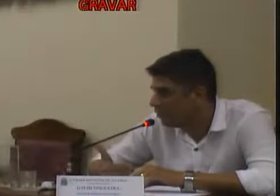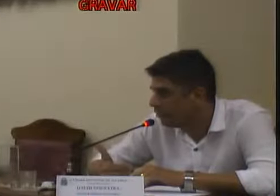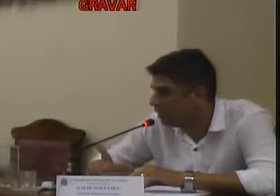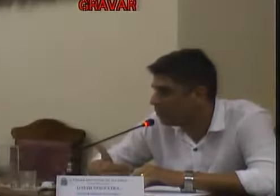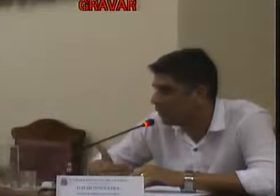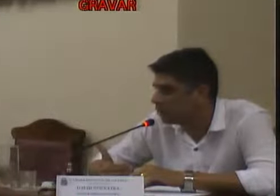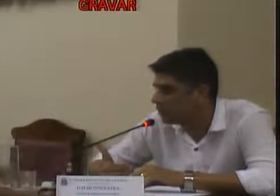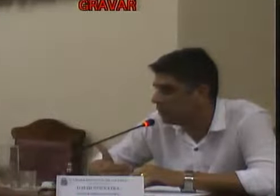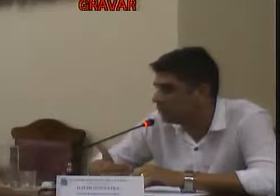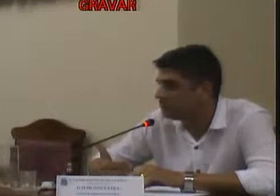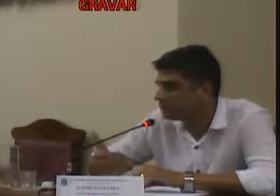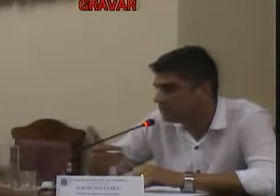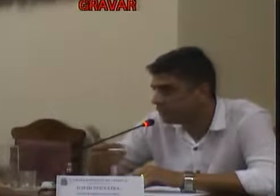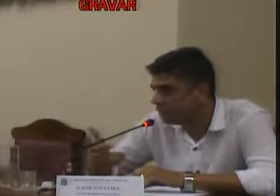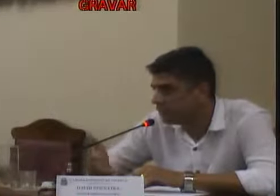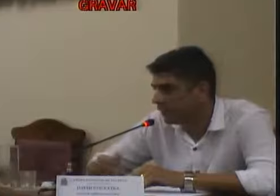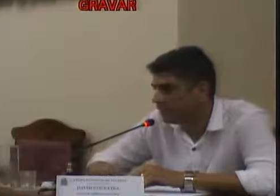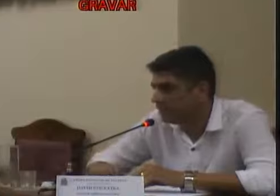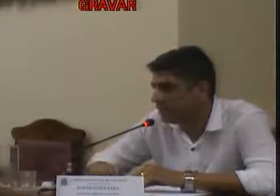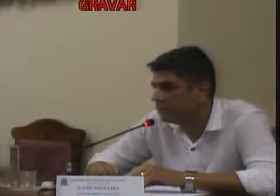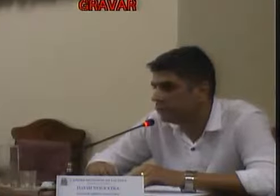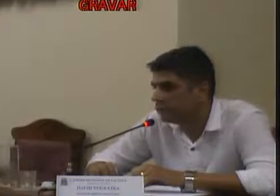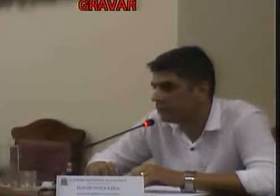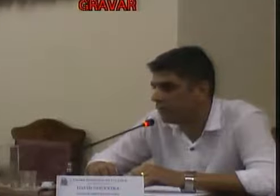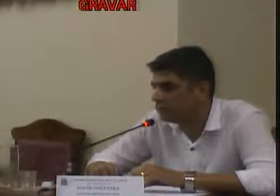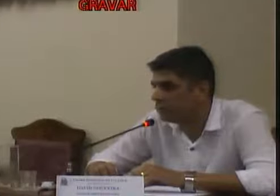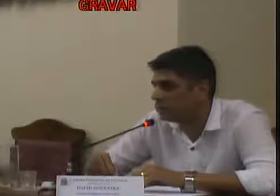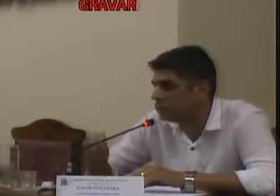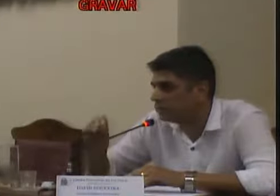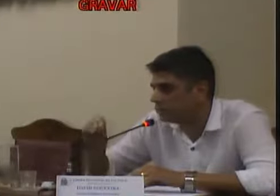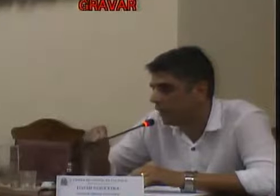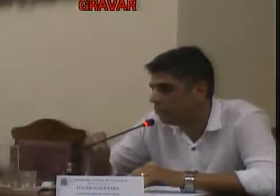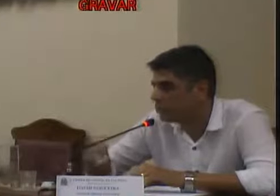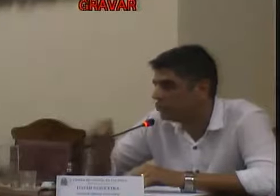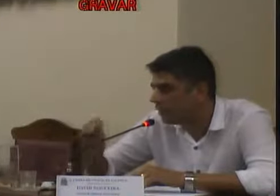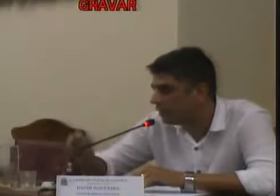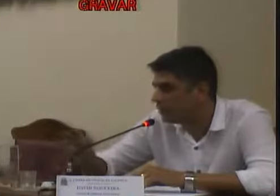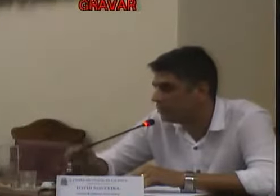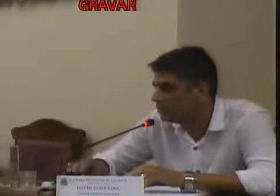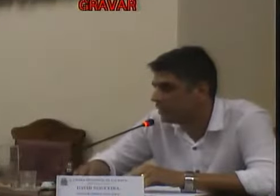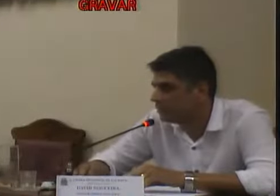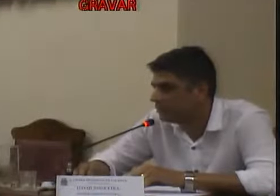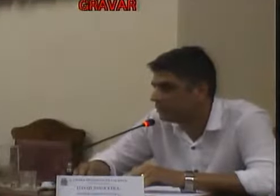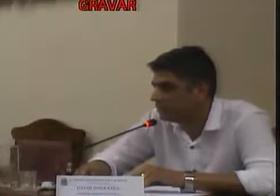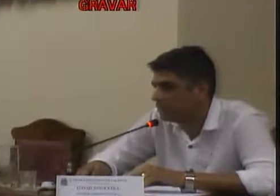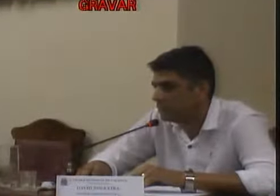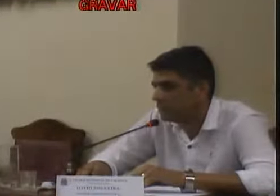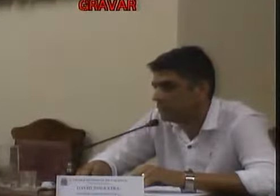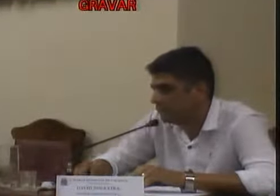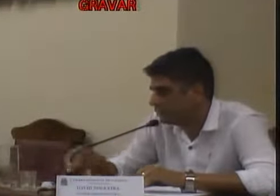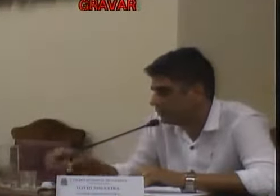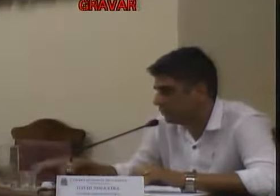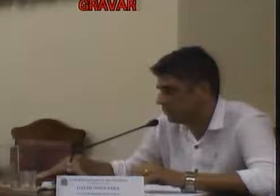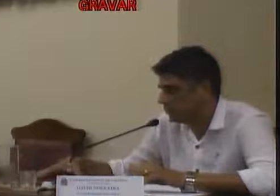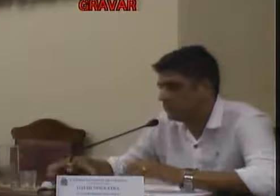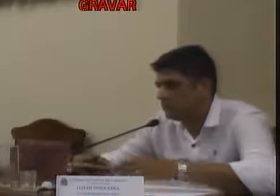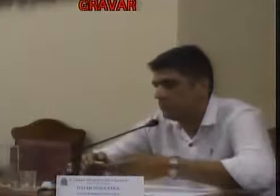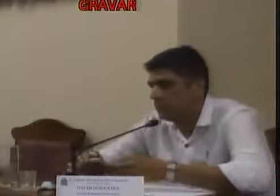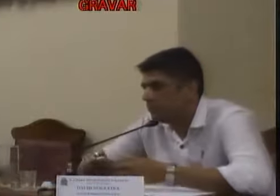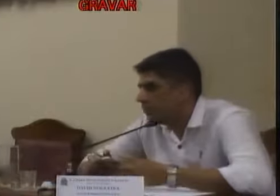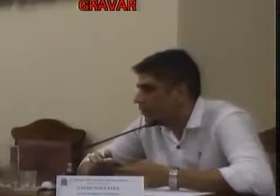lei novamente para discussão, para que a SEDAI devolva o estado da rua do jeito que eles encontraram. Senhor presidente, só pela